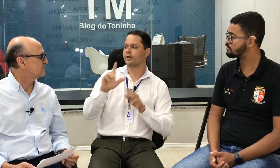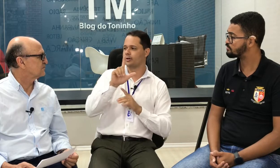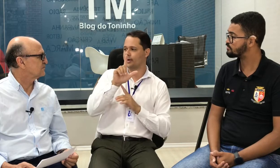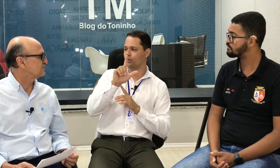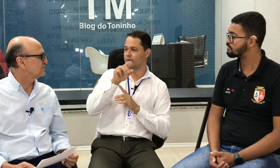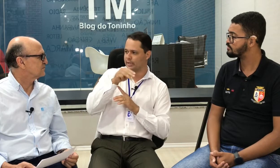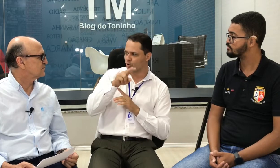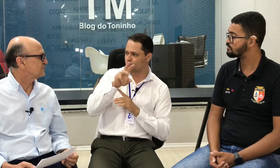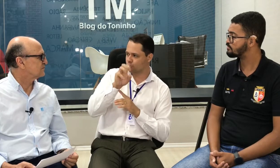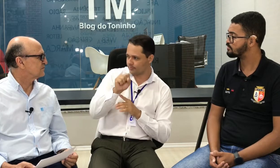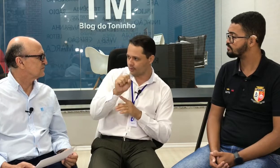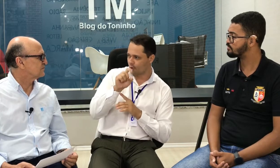é o